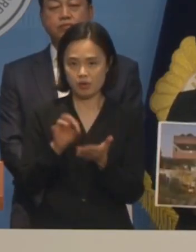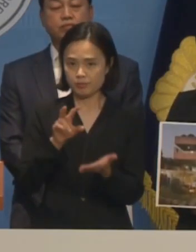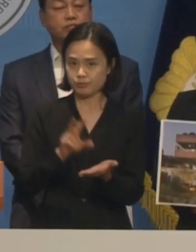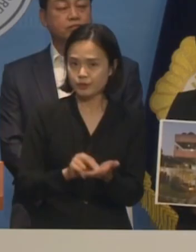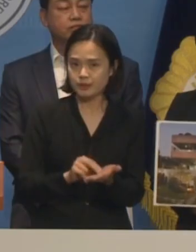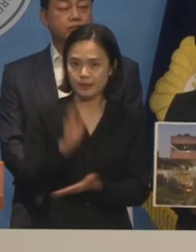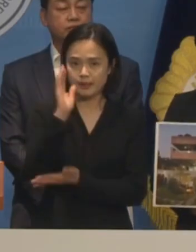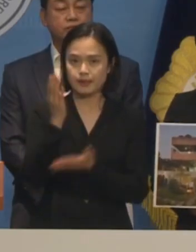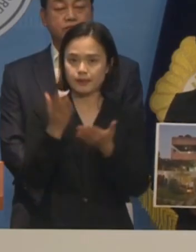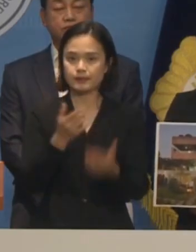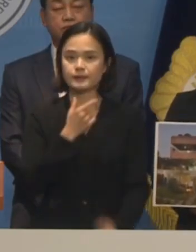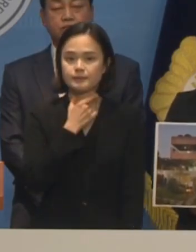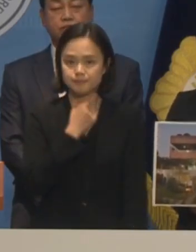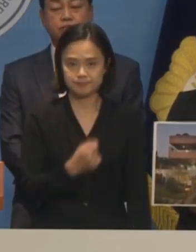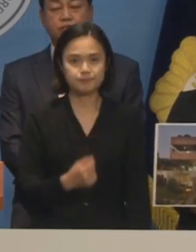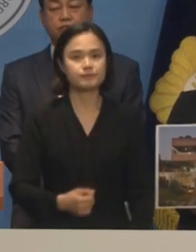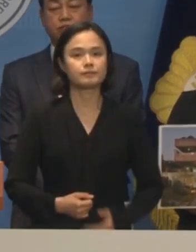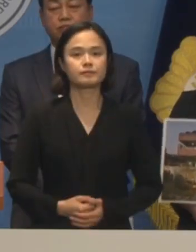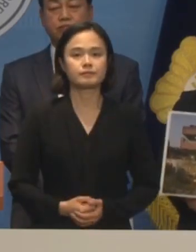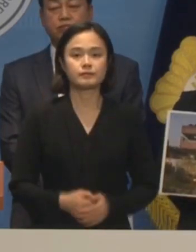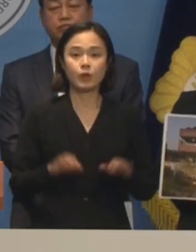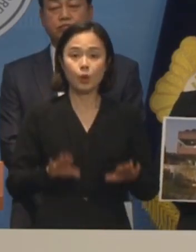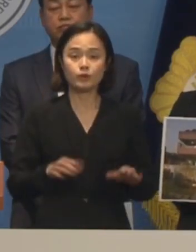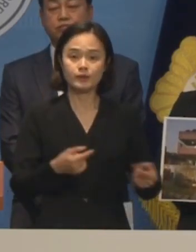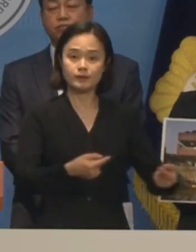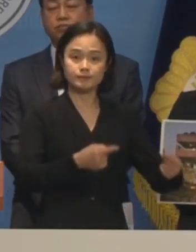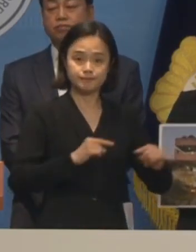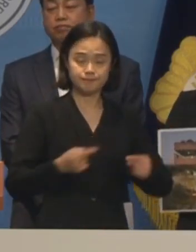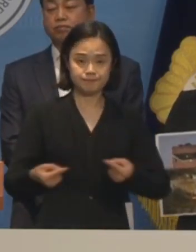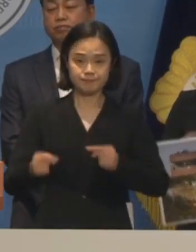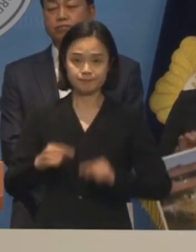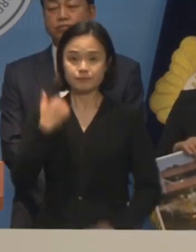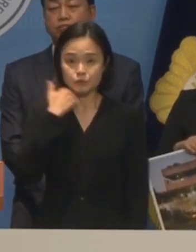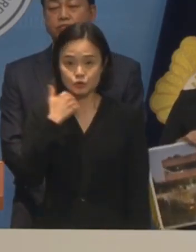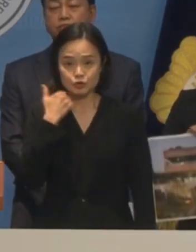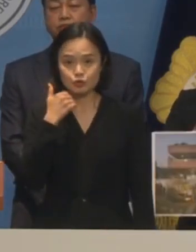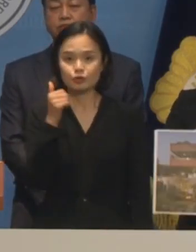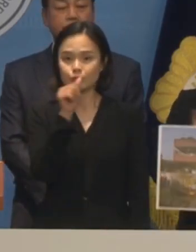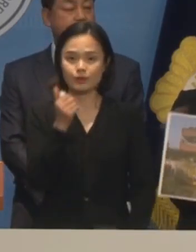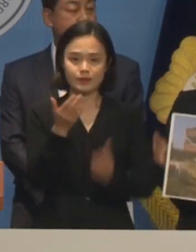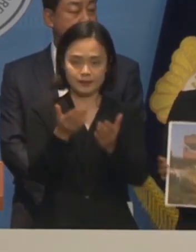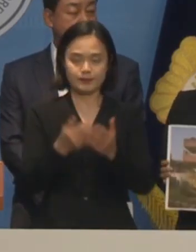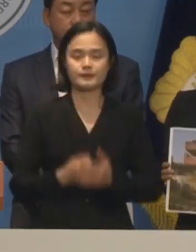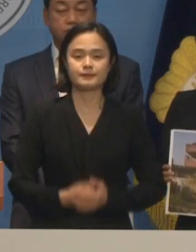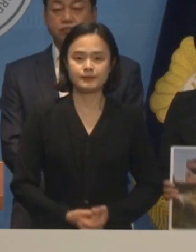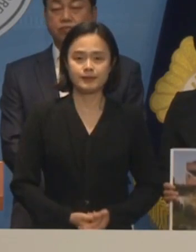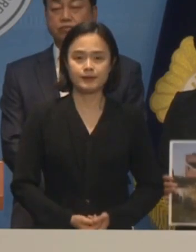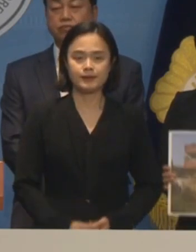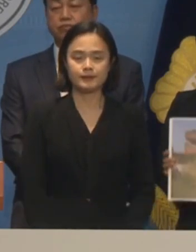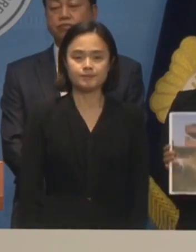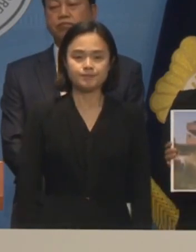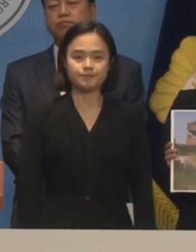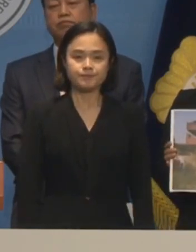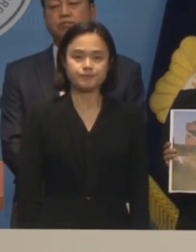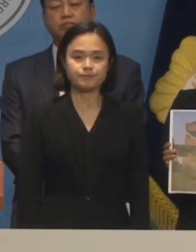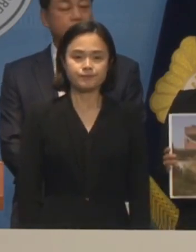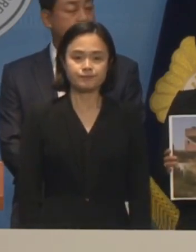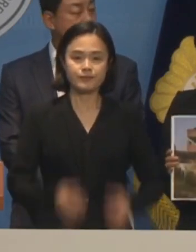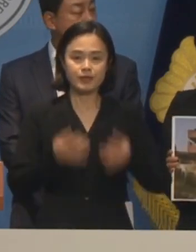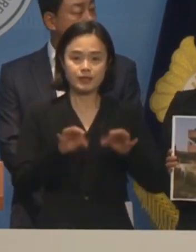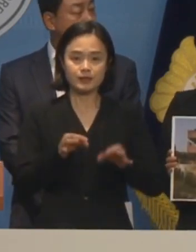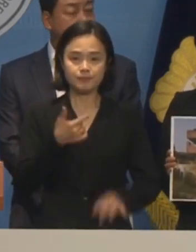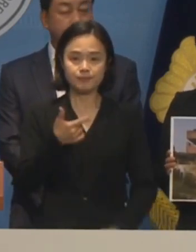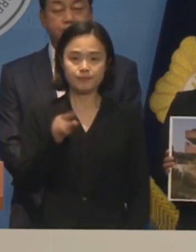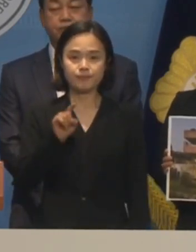섰습니다. 오늘 참석하신 분들부터 소개를 해드리도록 하겠습니다. 우리 국회에서는 김남근